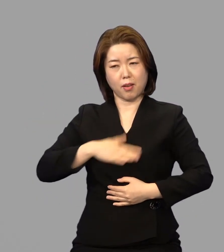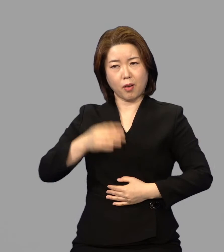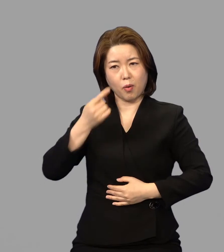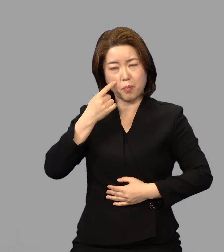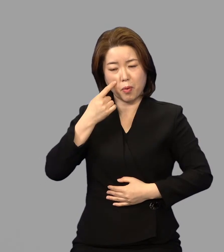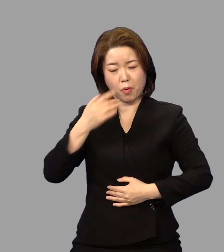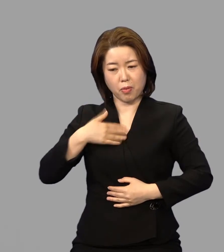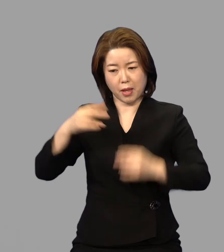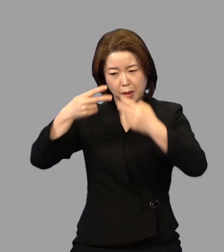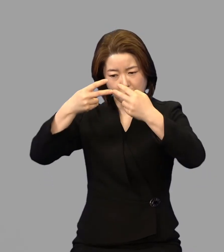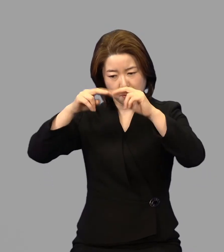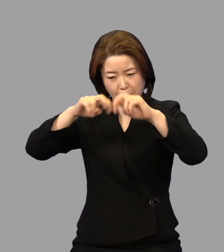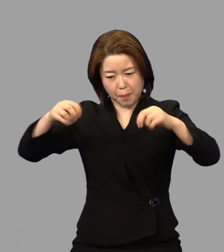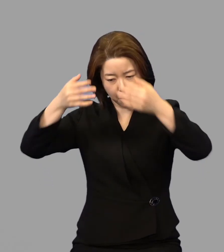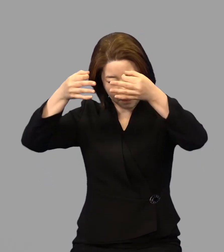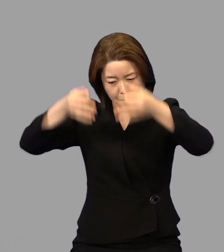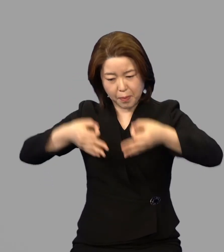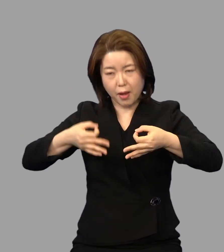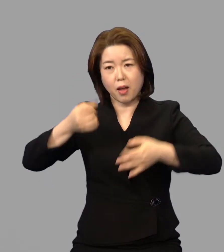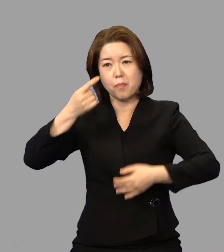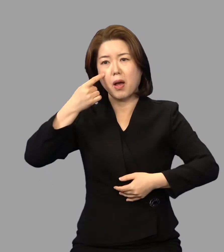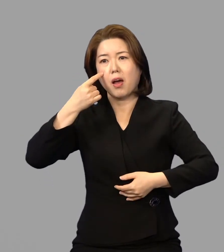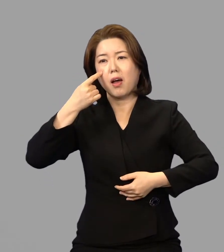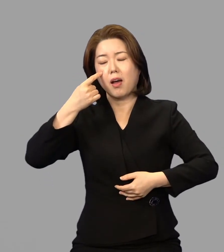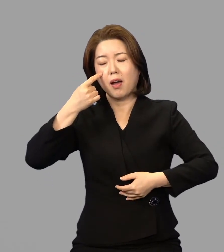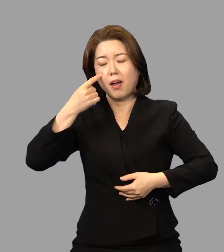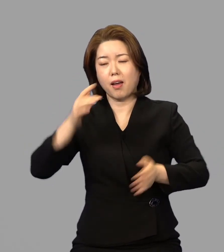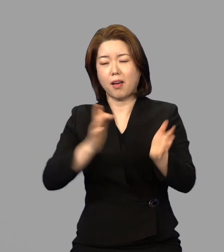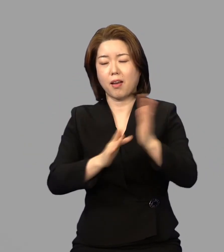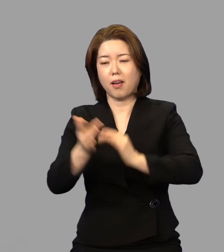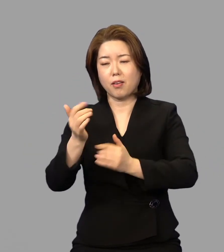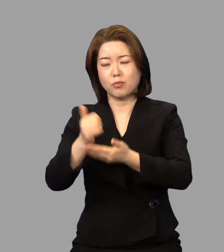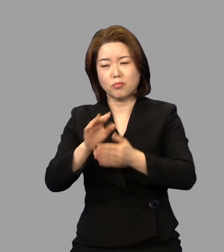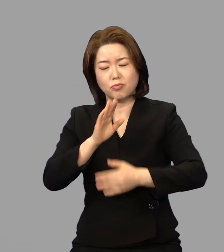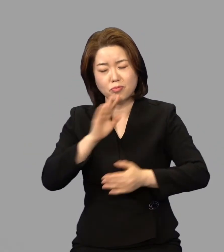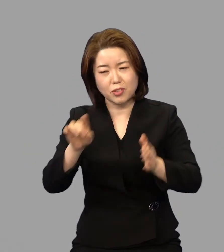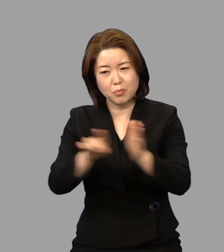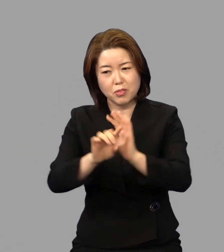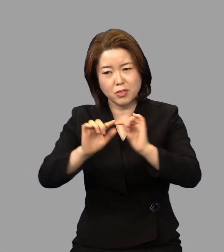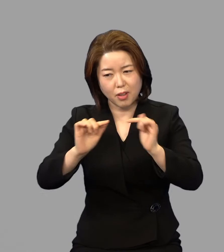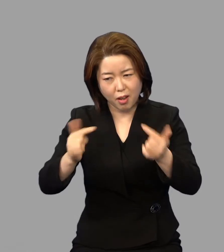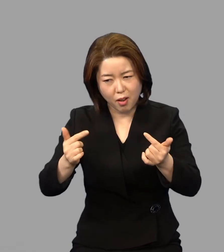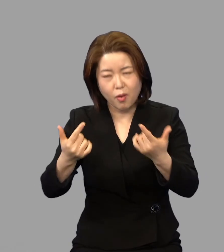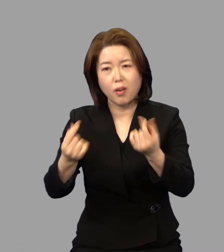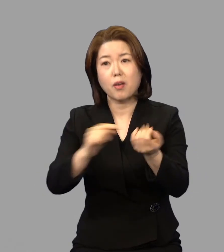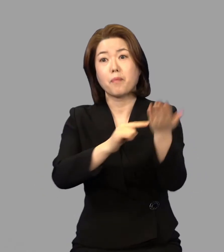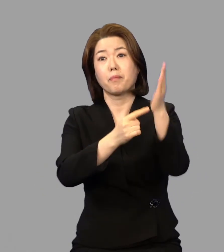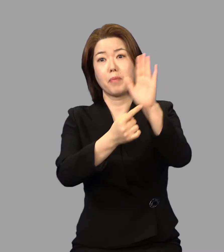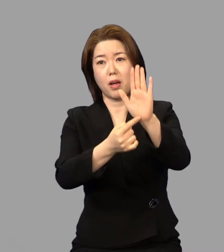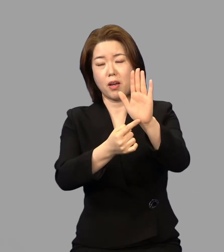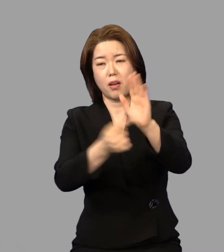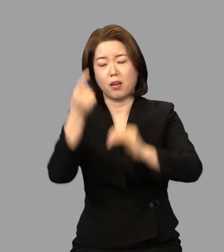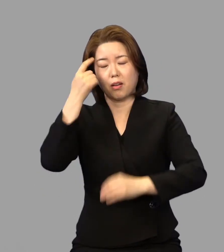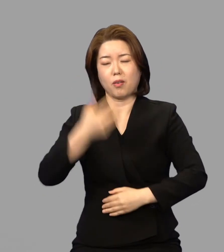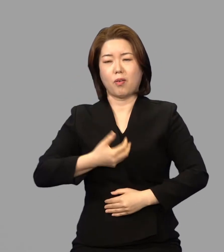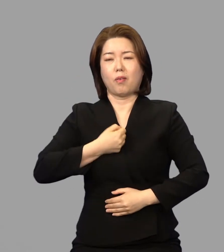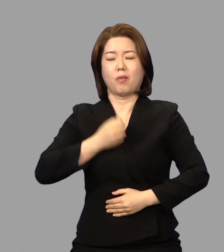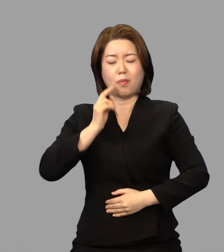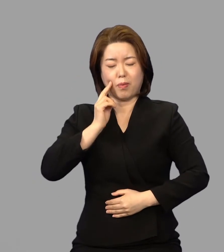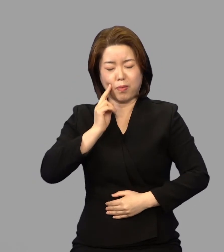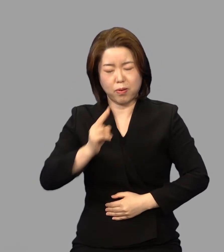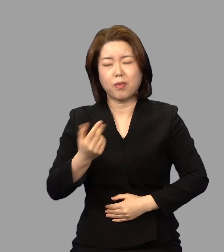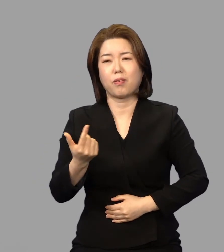내가 실상은 예수님을 믿지 않는 사람이었다, 이렇게 드러나는 것은 정말 충격이고 끔찍한